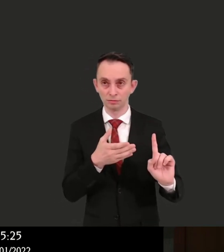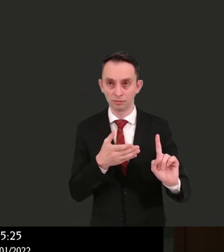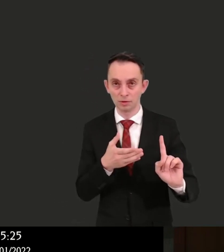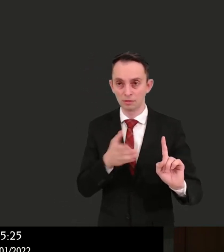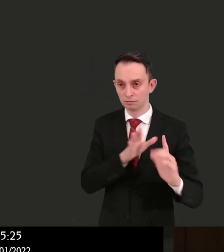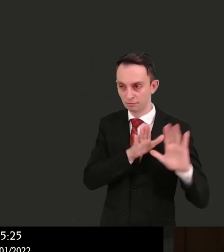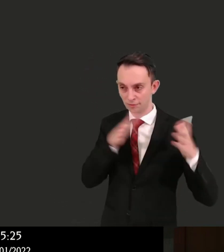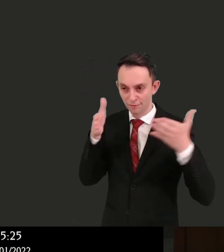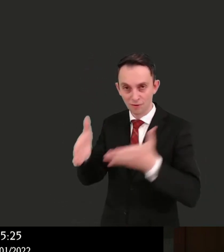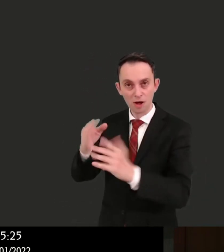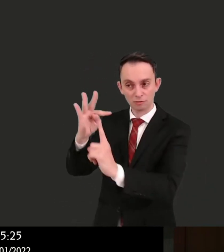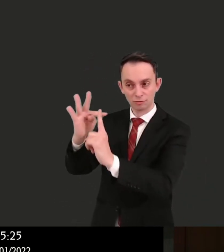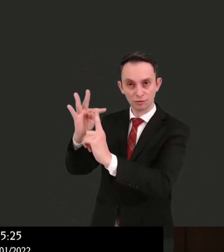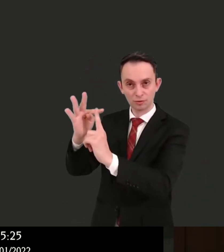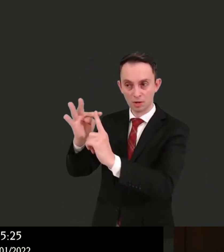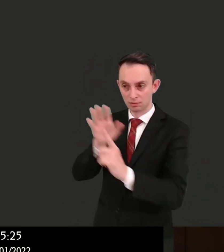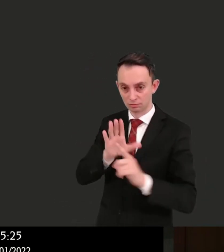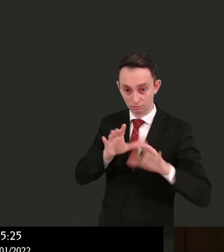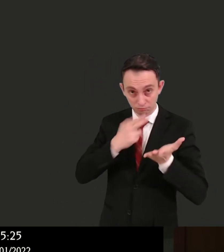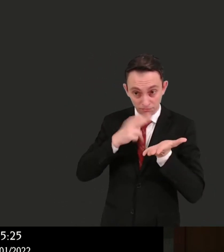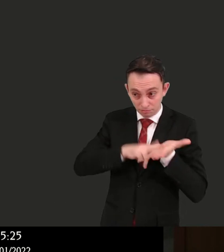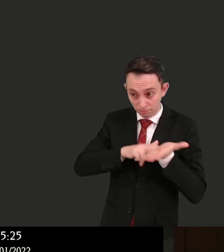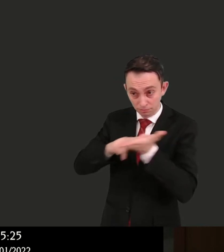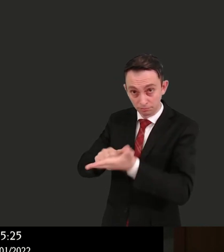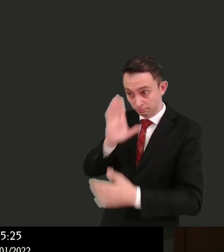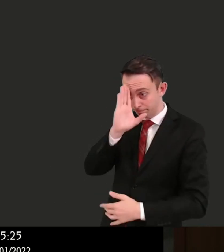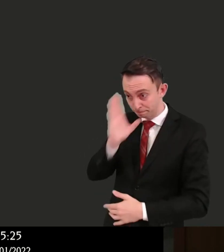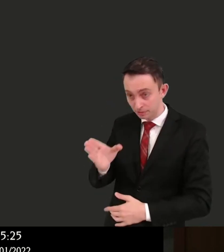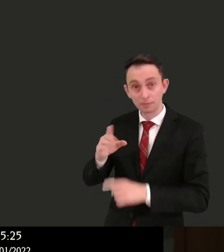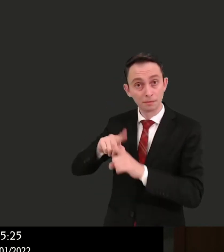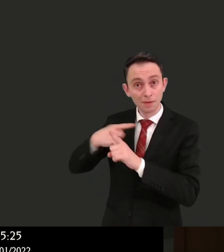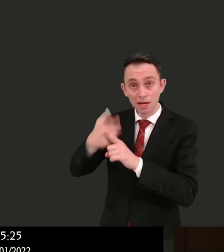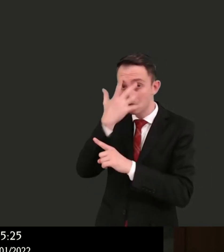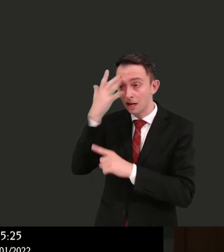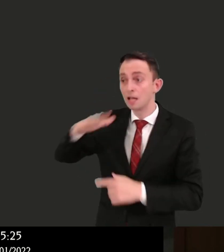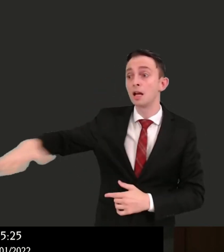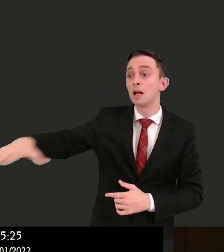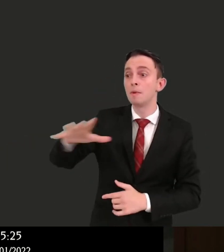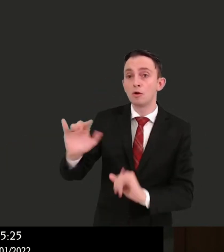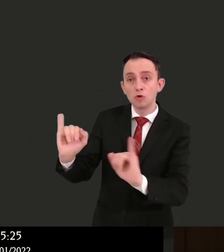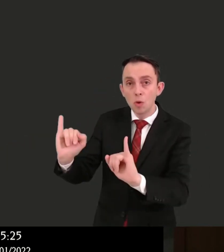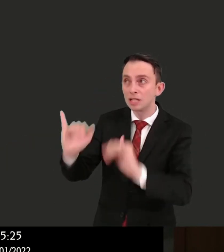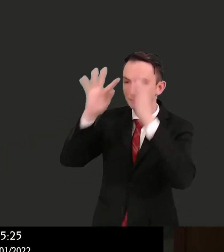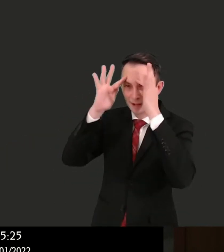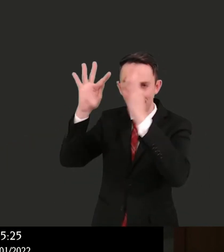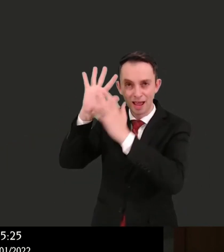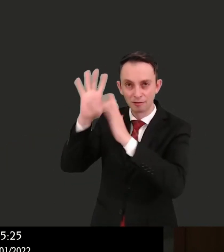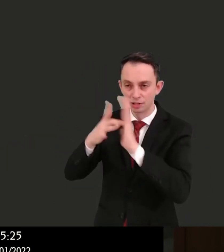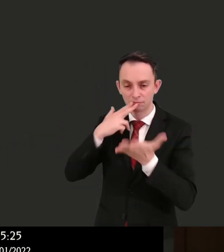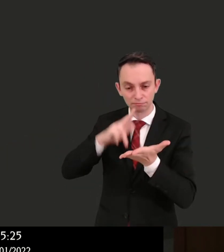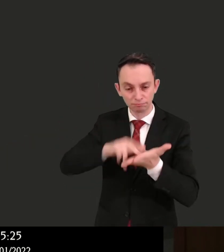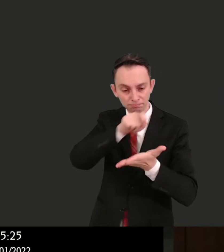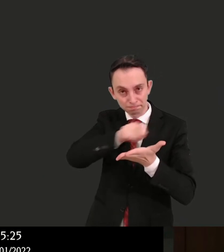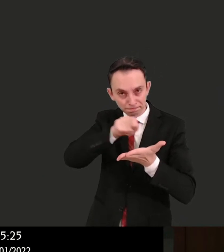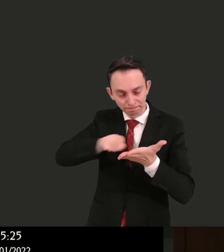Timóteo, aos santos e irmãos fiéis em Cristo que estão em Colossos, graças a